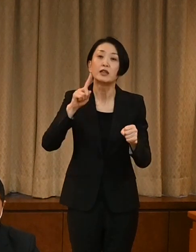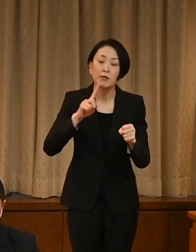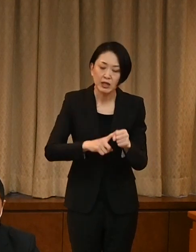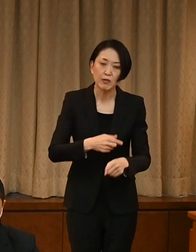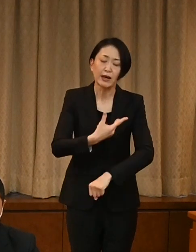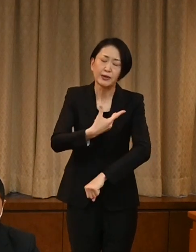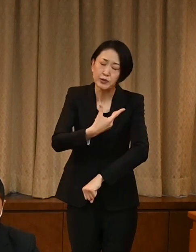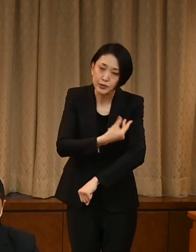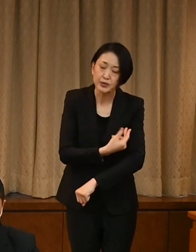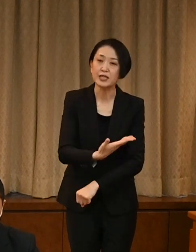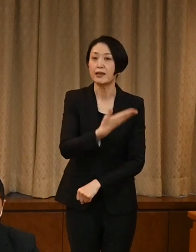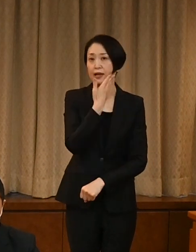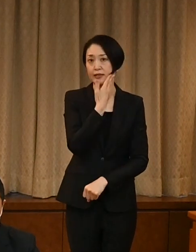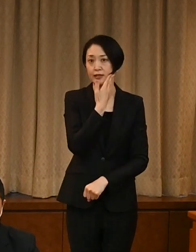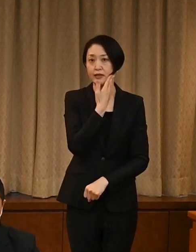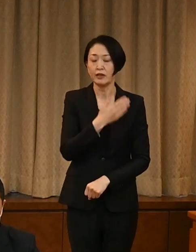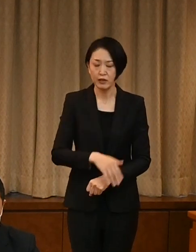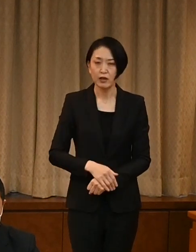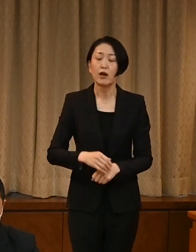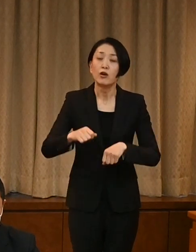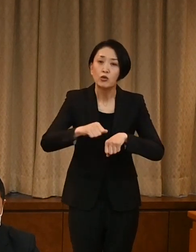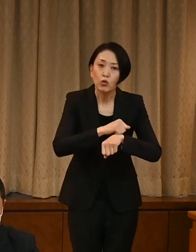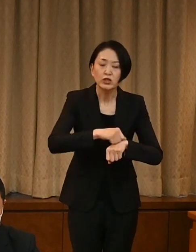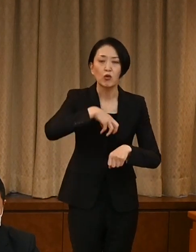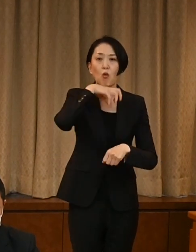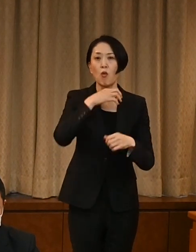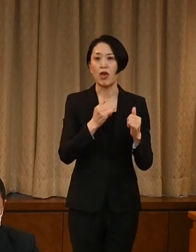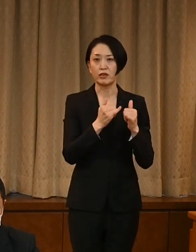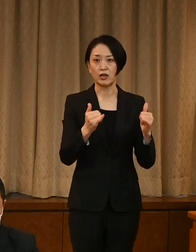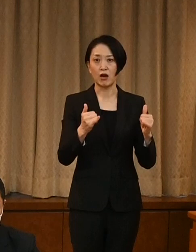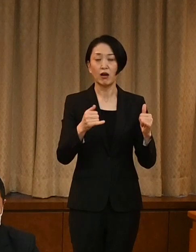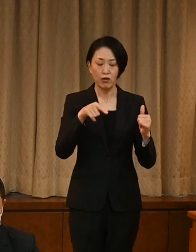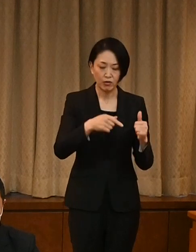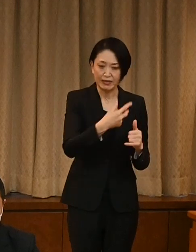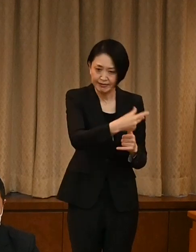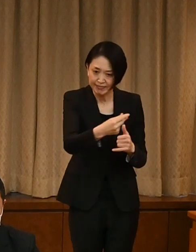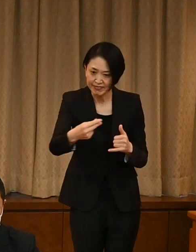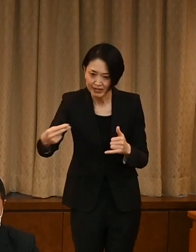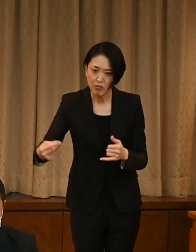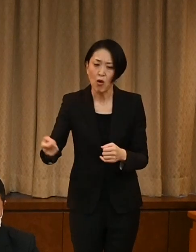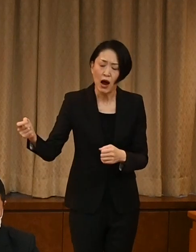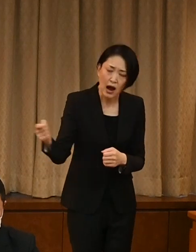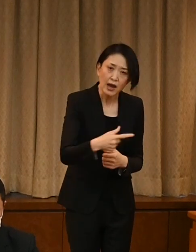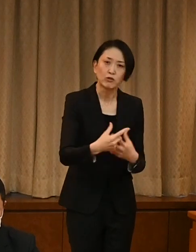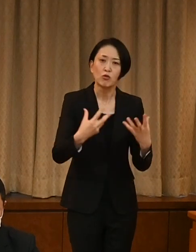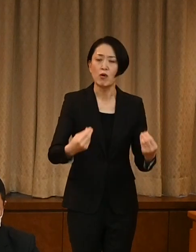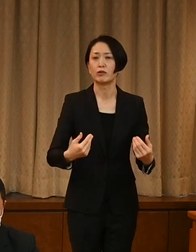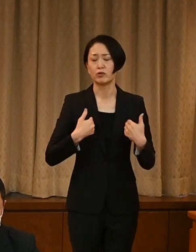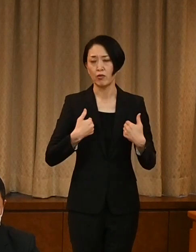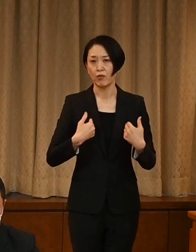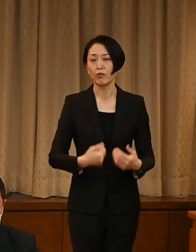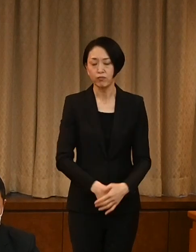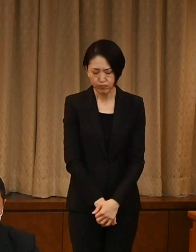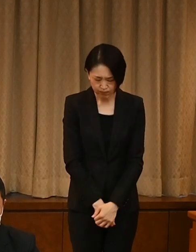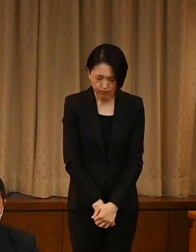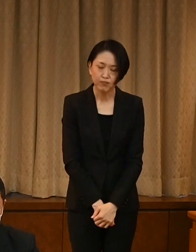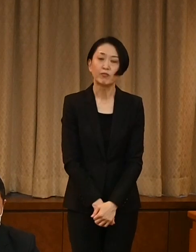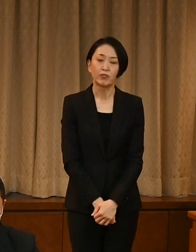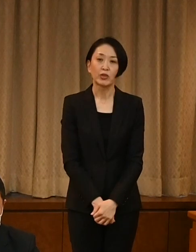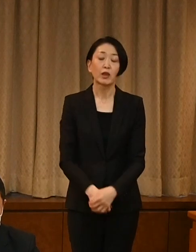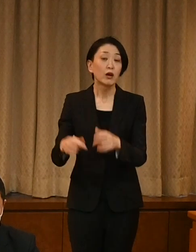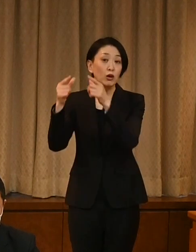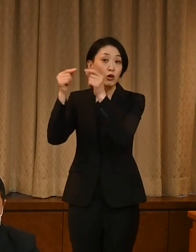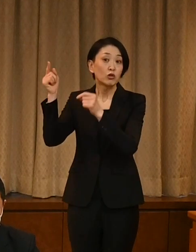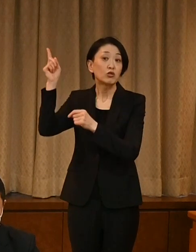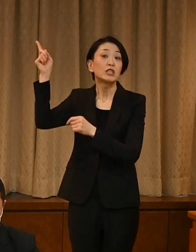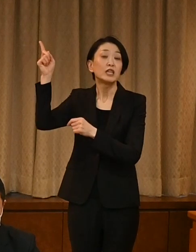り特に重症化リスクの高い高齢者への接種完了は至上命題であります。国においても希